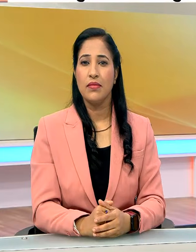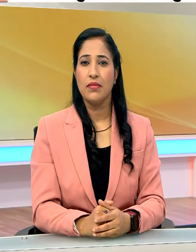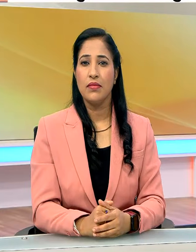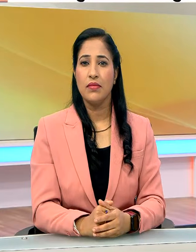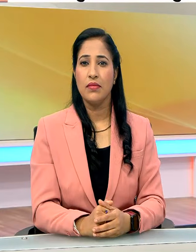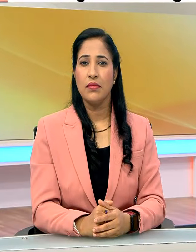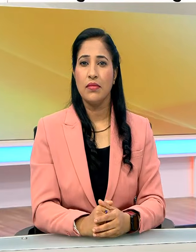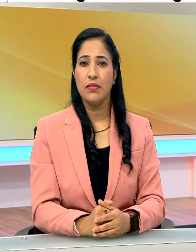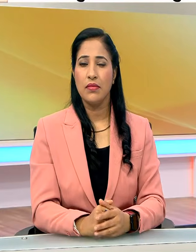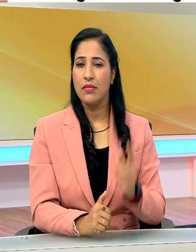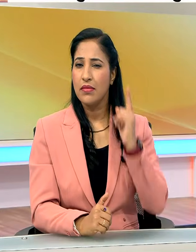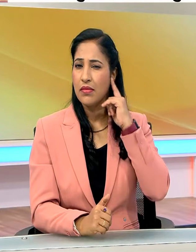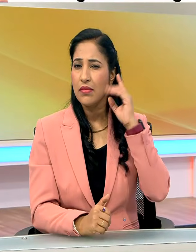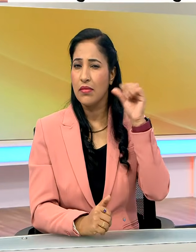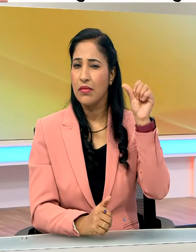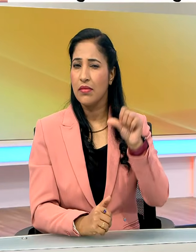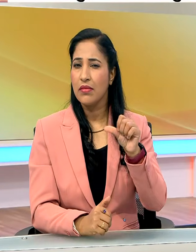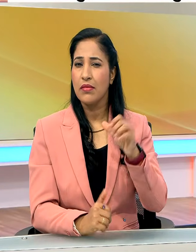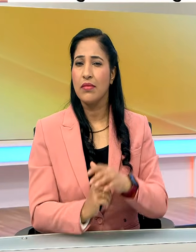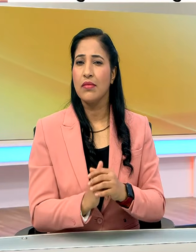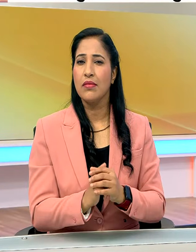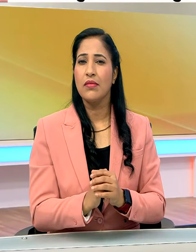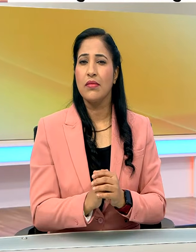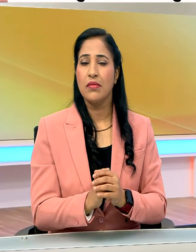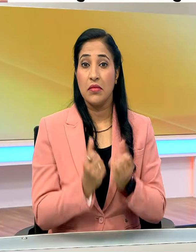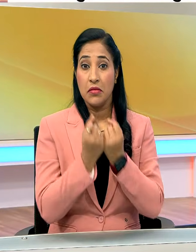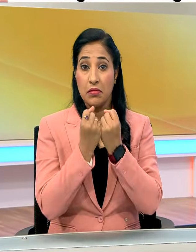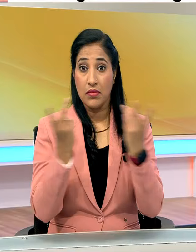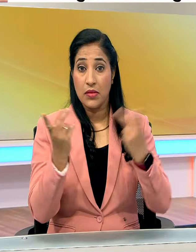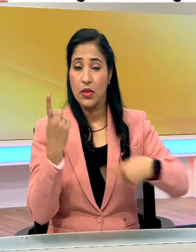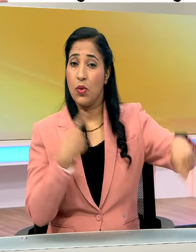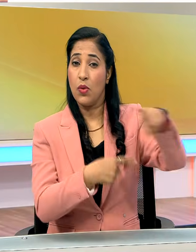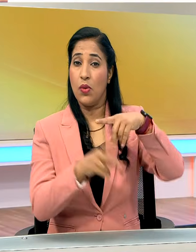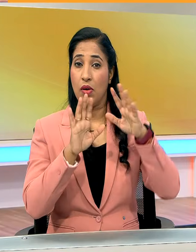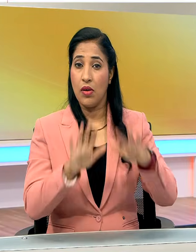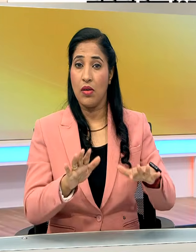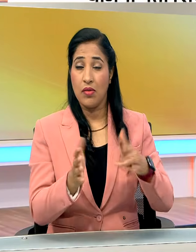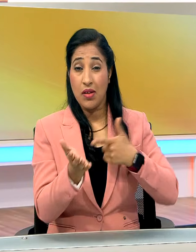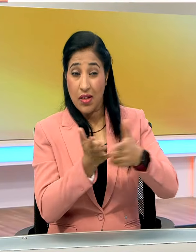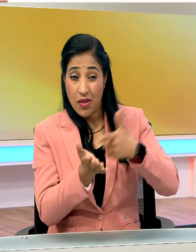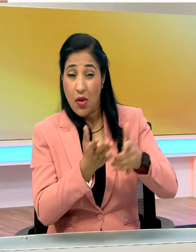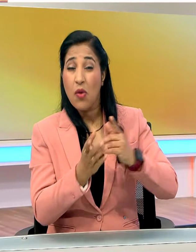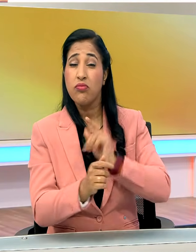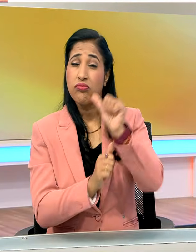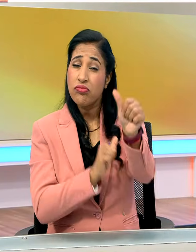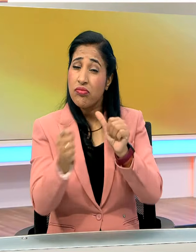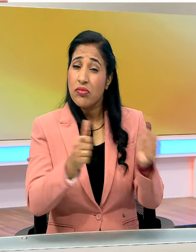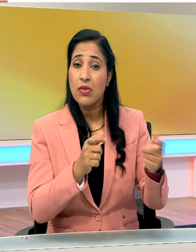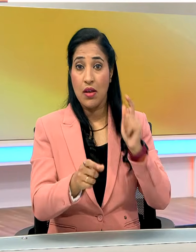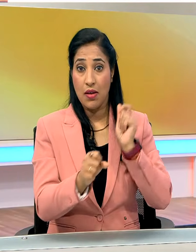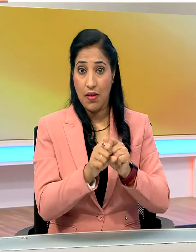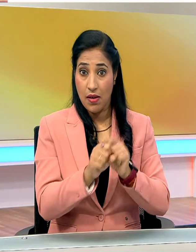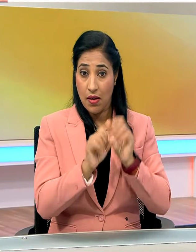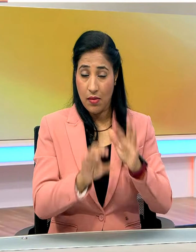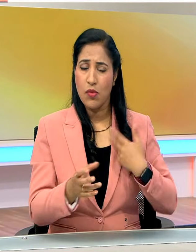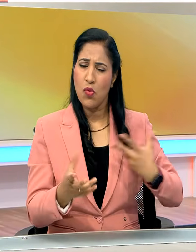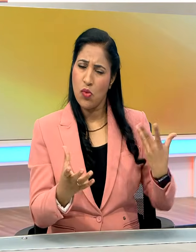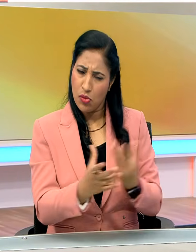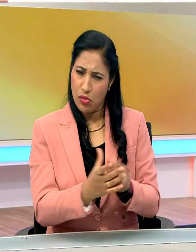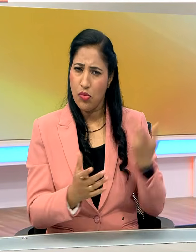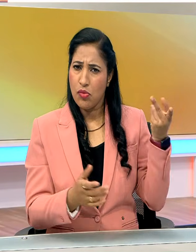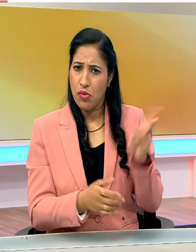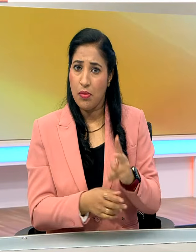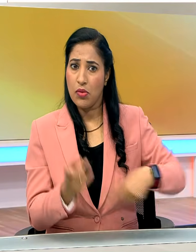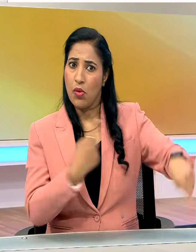तमाम हमारे जो नेतृत्व करता है और गांव-गांव बूथ तक जो कार्य करता है, सबको मैं फिर से